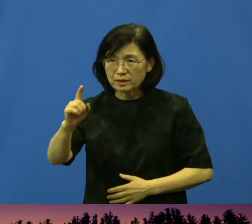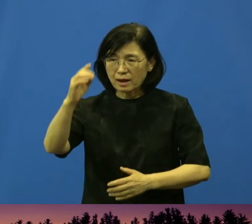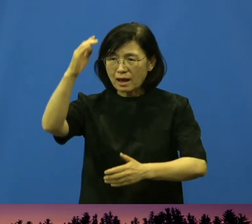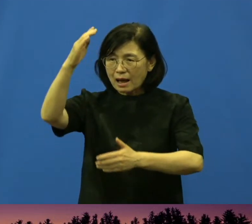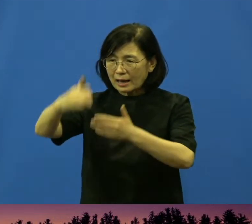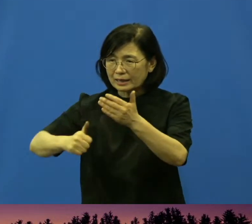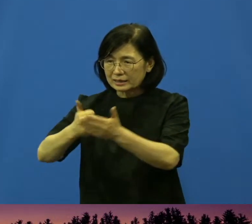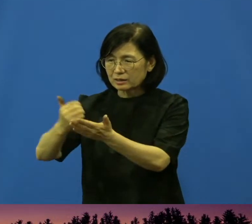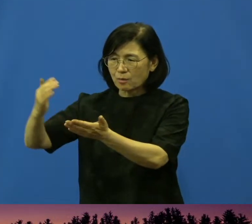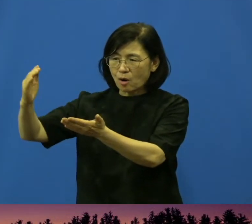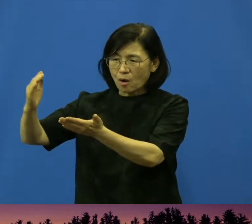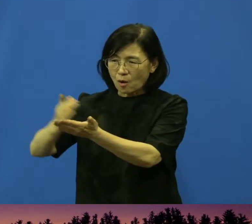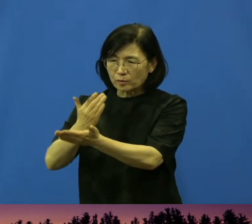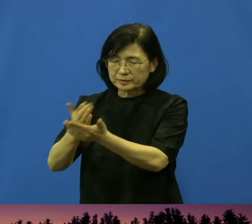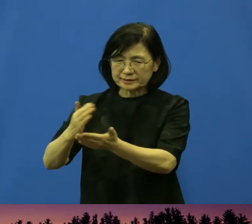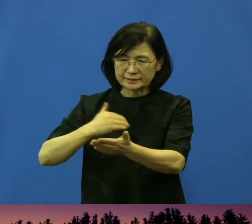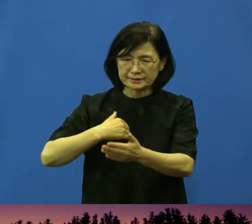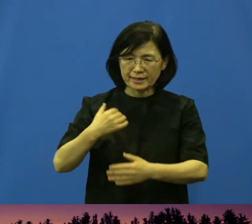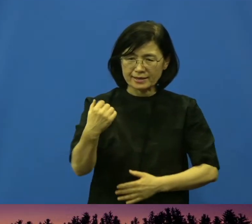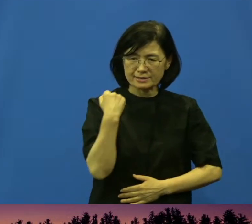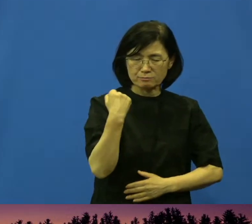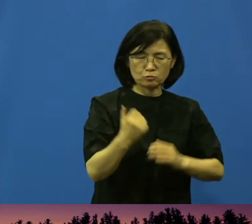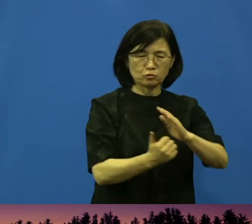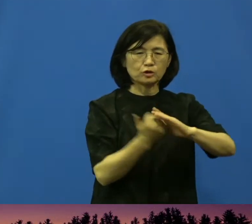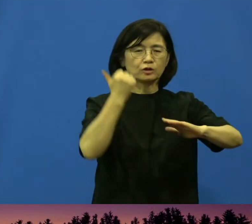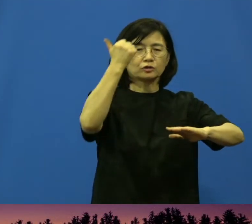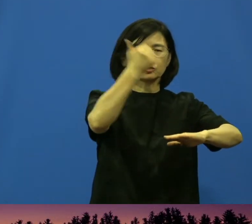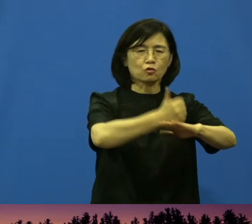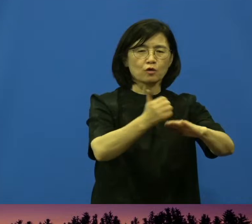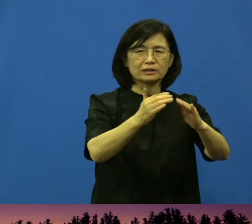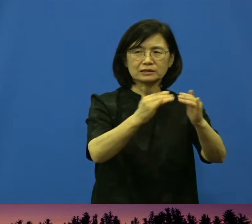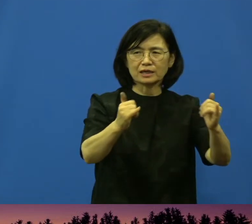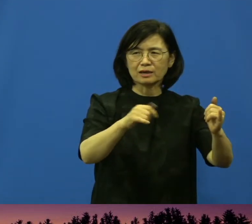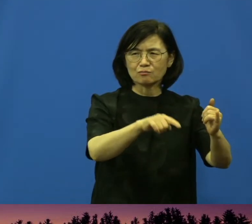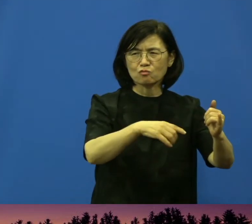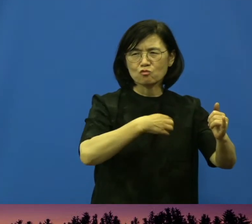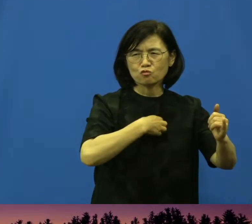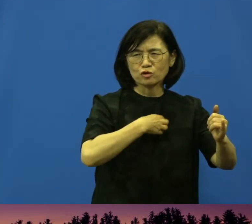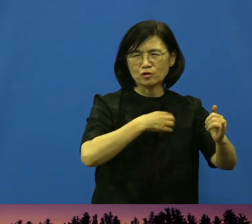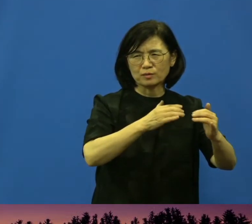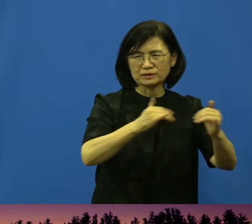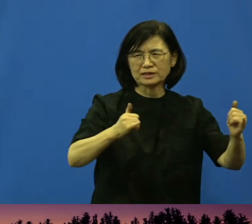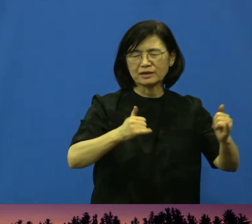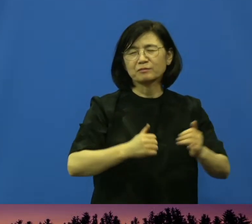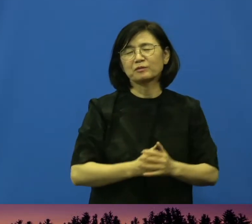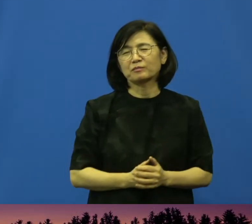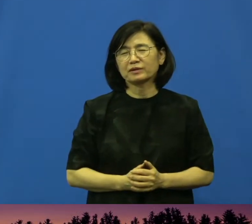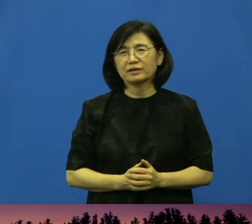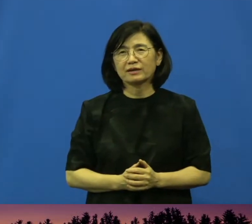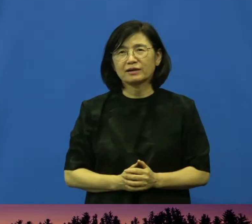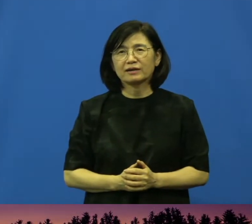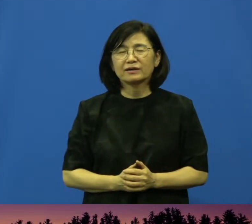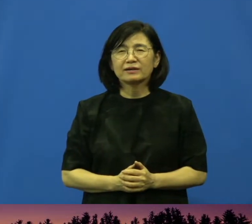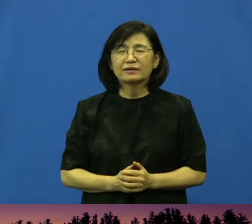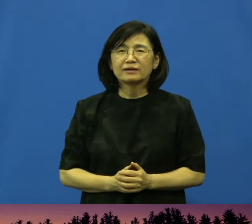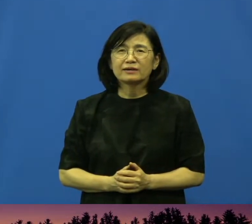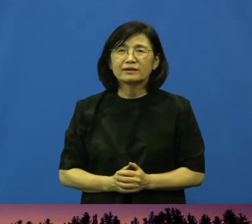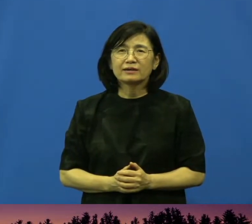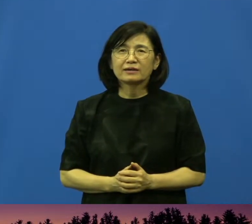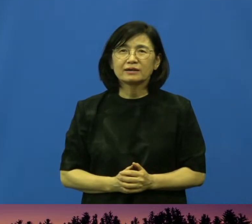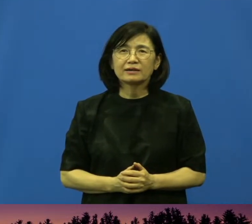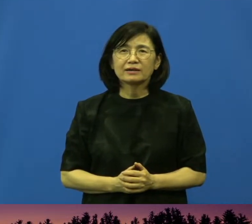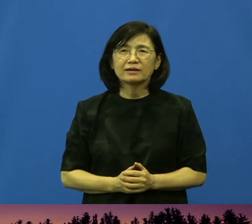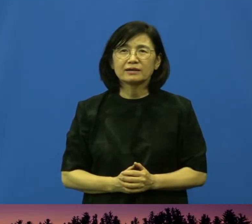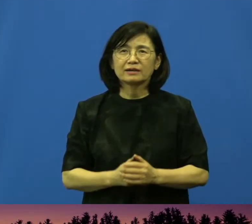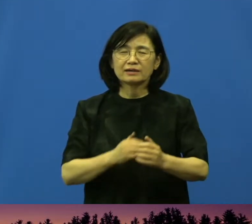거예요. 하나님 없이 성공한 사람들이에요. 여러분, 이것은 우리가 늘 세상에서 확인하는 싸움들입니다. 여러분, 능력